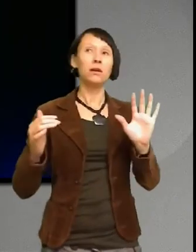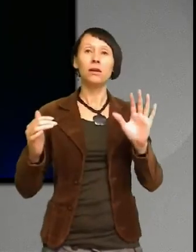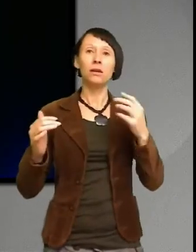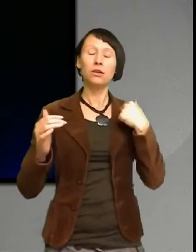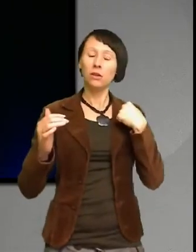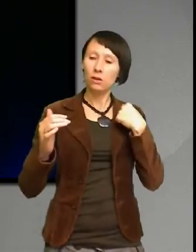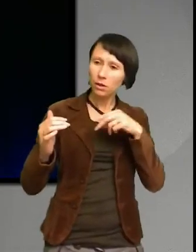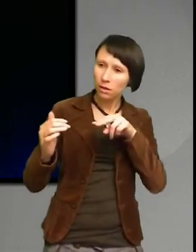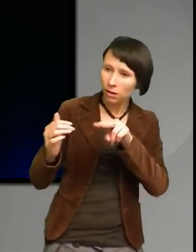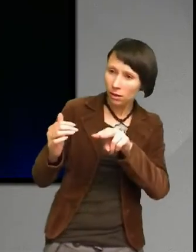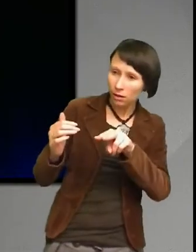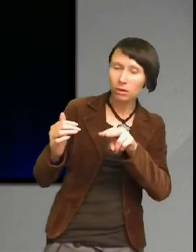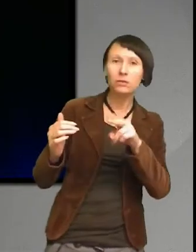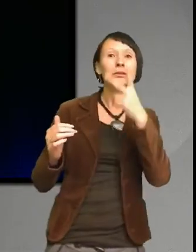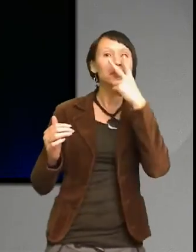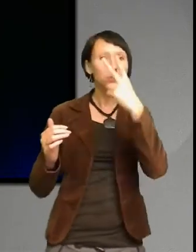Svensktextning.nu